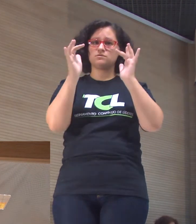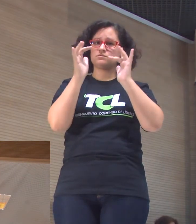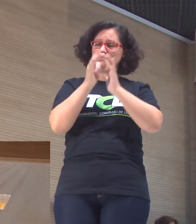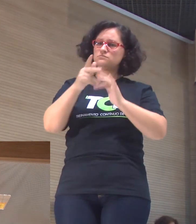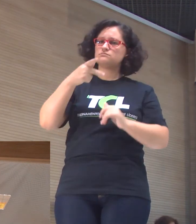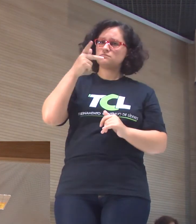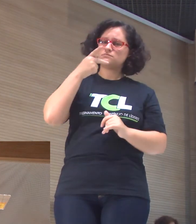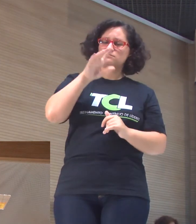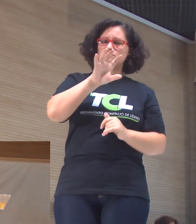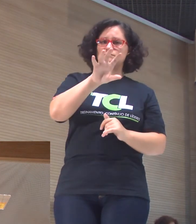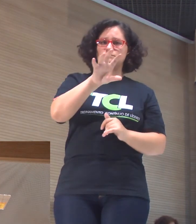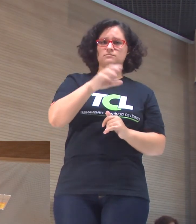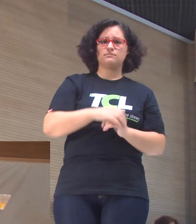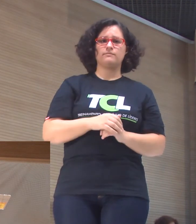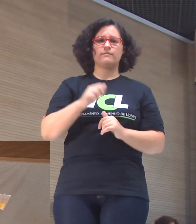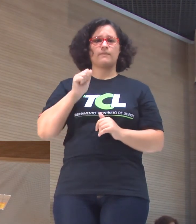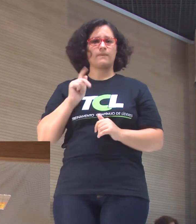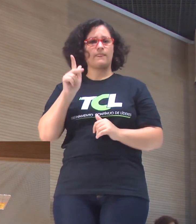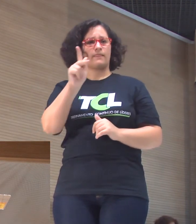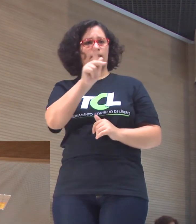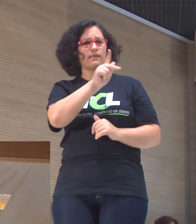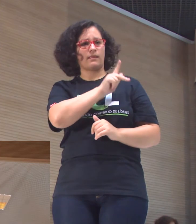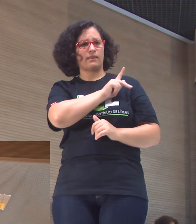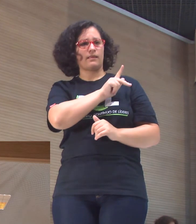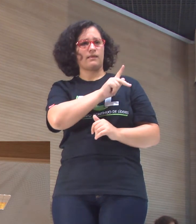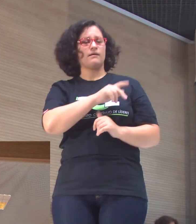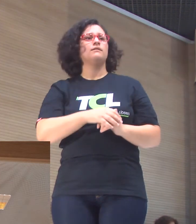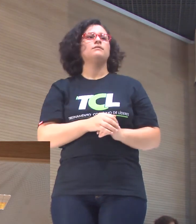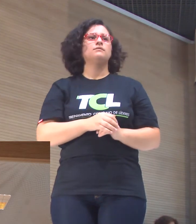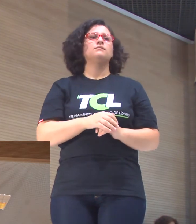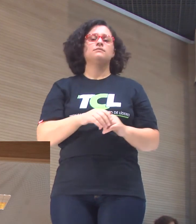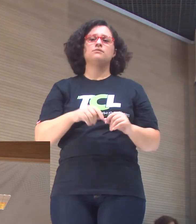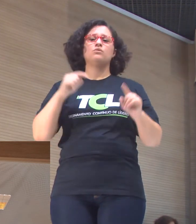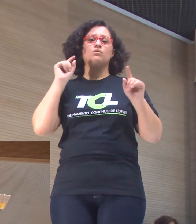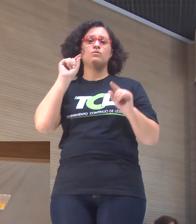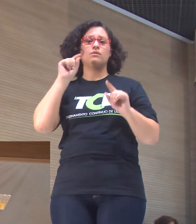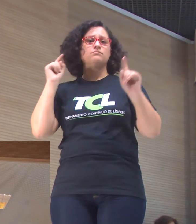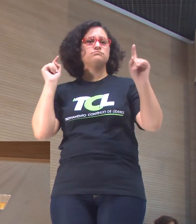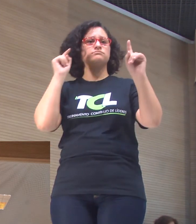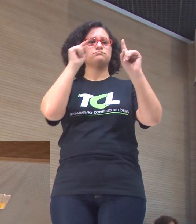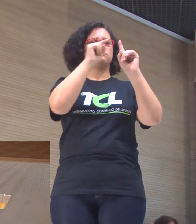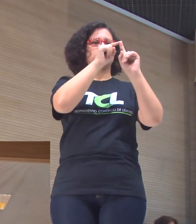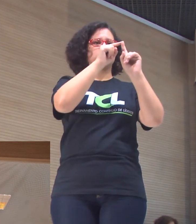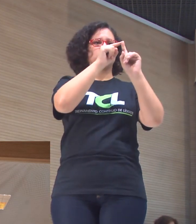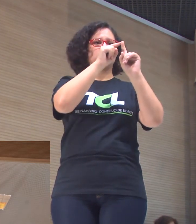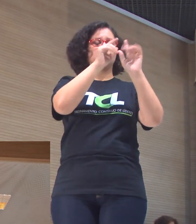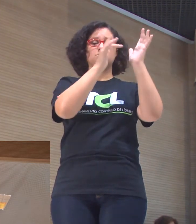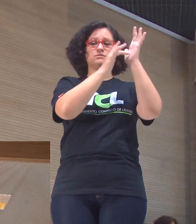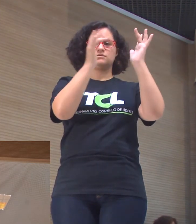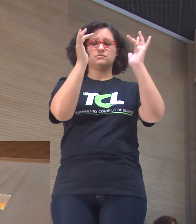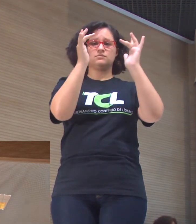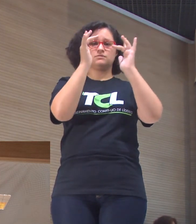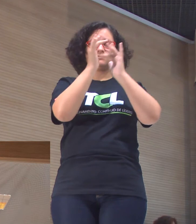Essa doutrina dos apóstolos, ela falava da centralidade de Cristo e do seu Evangelho.